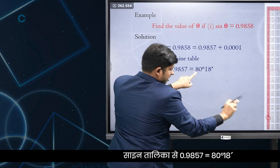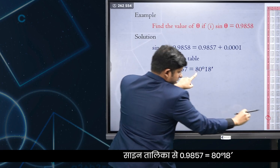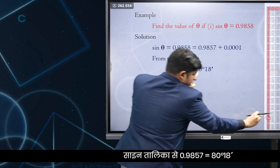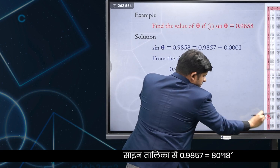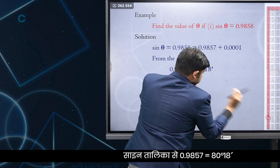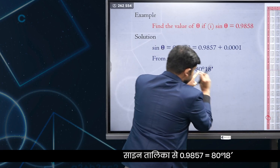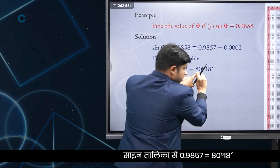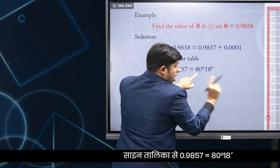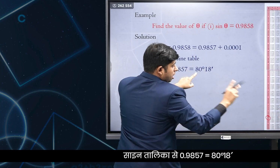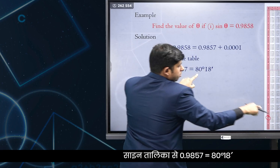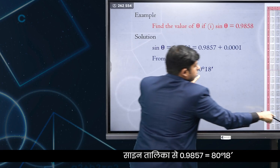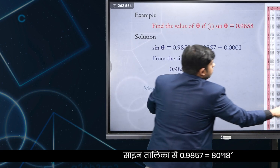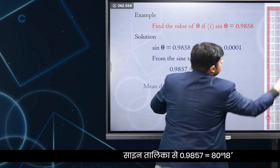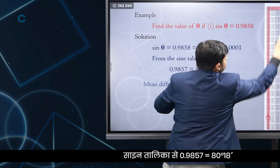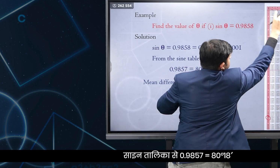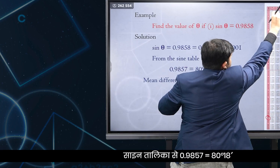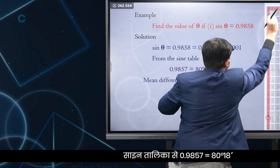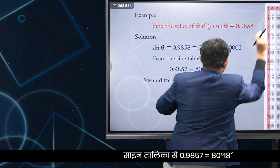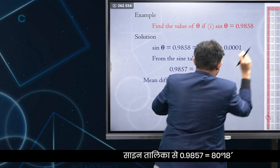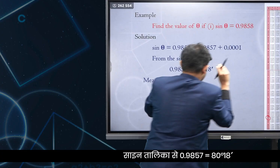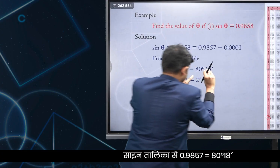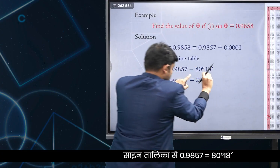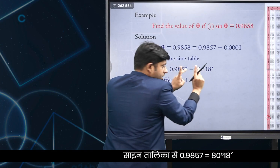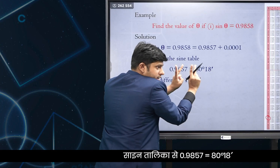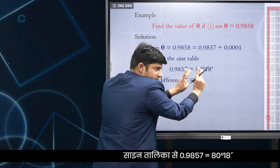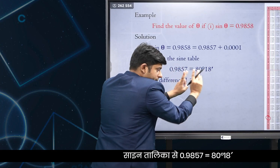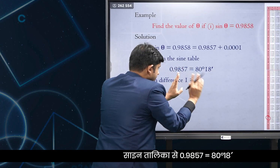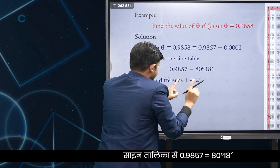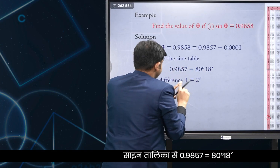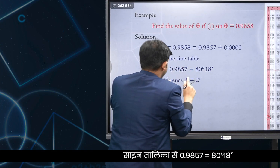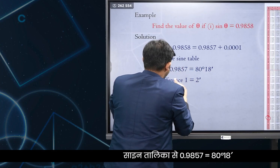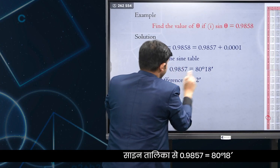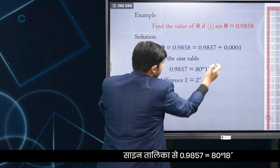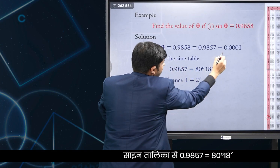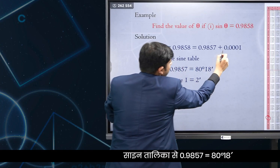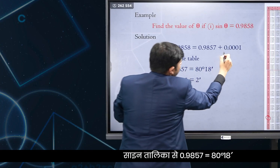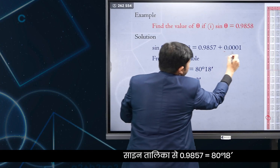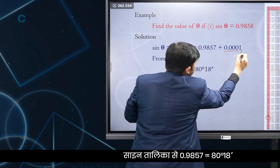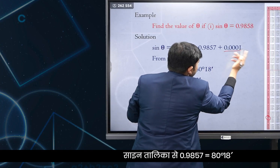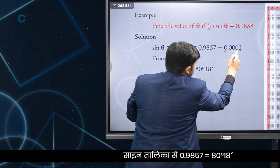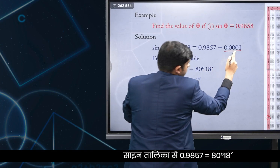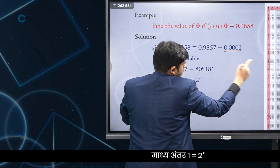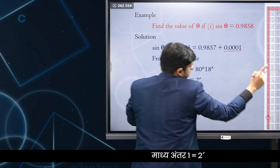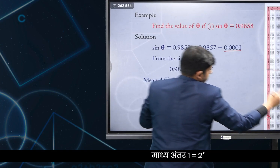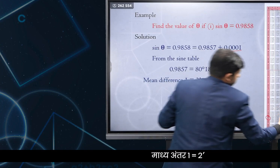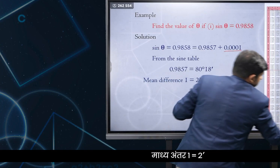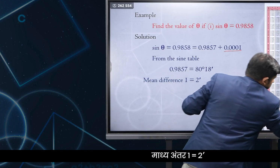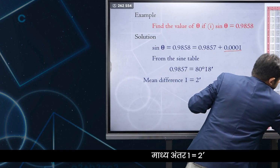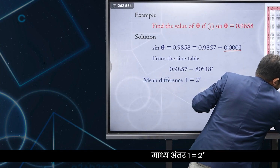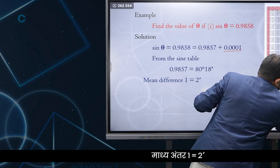साइन तालिका से 0.9857 इज इक्वल 80 डिग्री 18 मिनट. माध्य अंतर 1